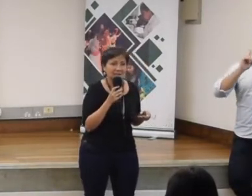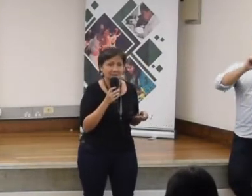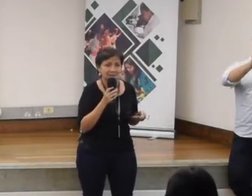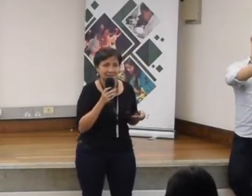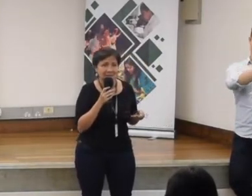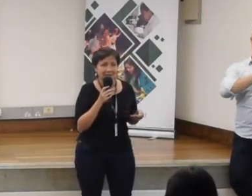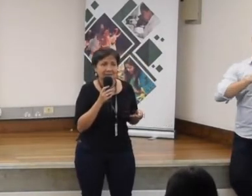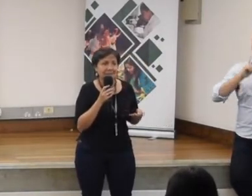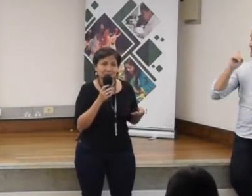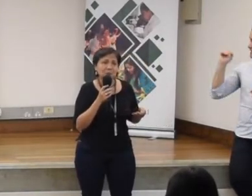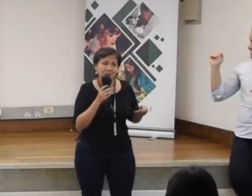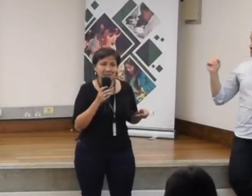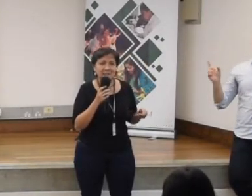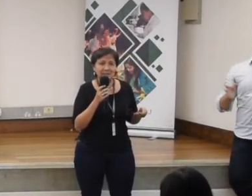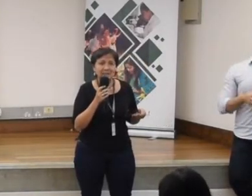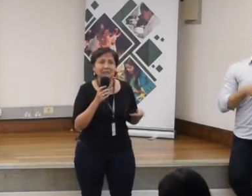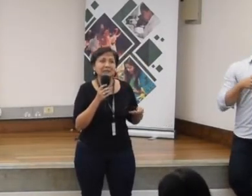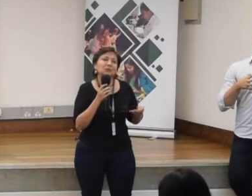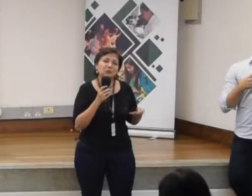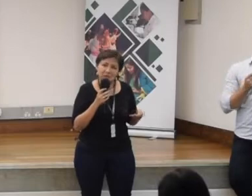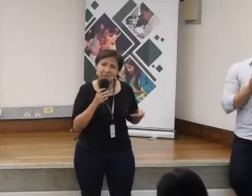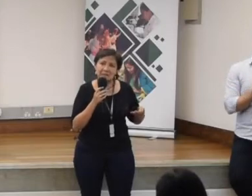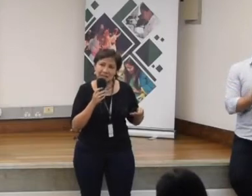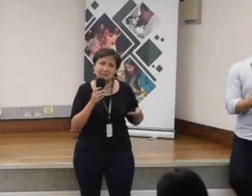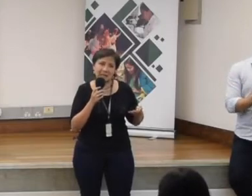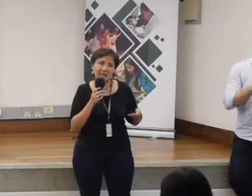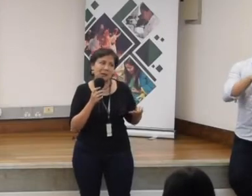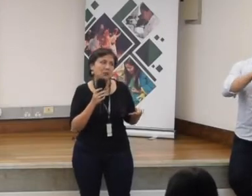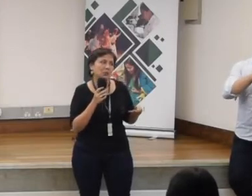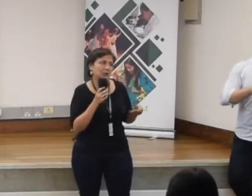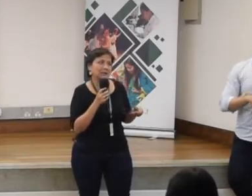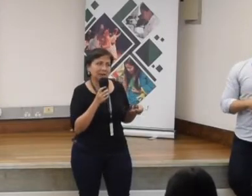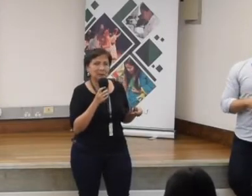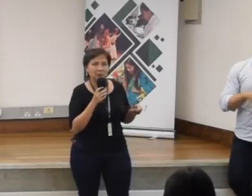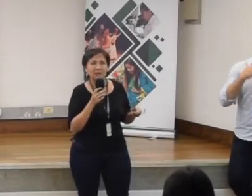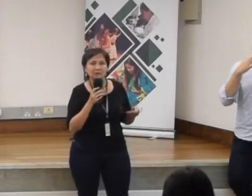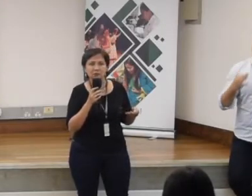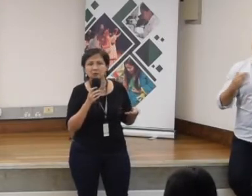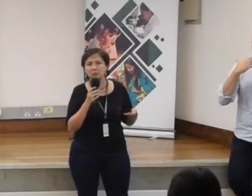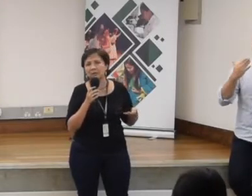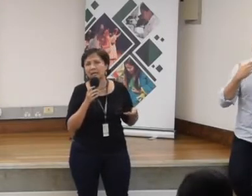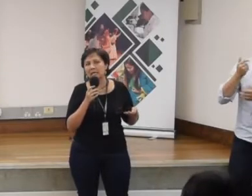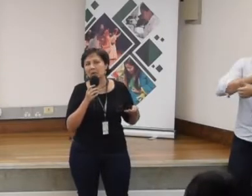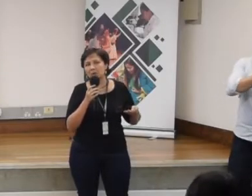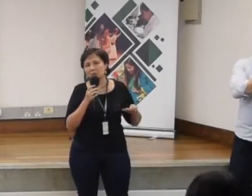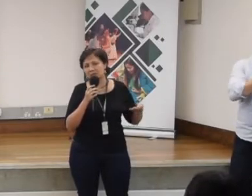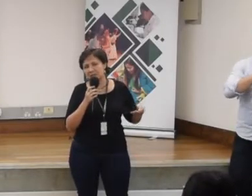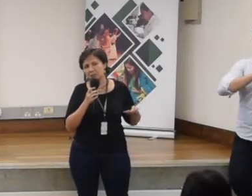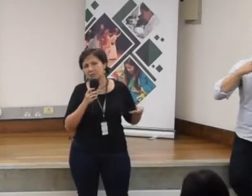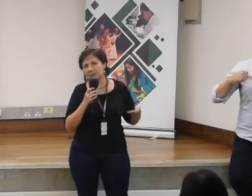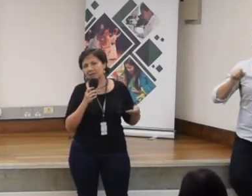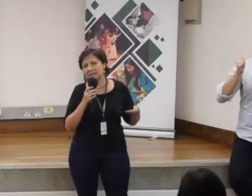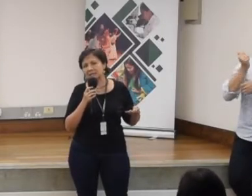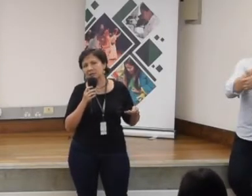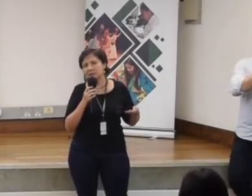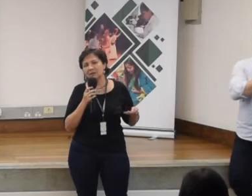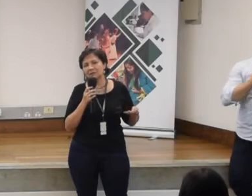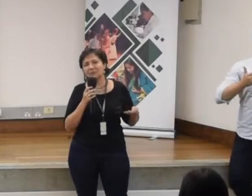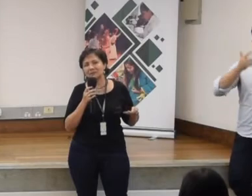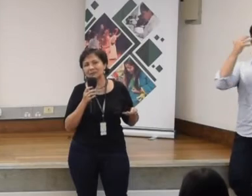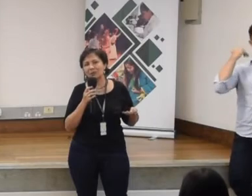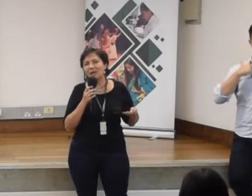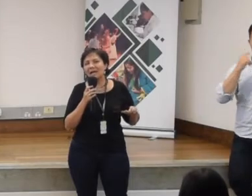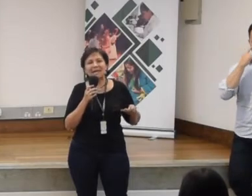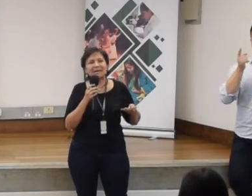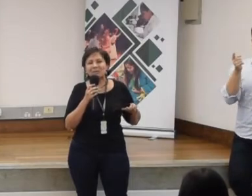4 meses. Y esto no existía, y muchas gracias a cada uno por el tiempo y el esfuerzo, porque cuando hicimos el balance de lo que